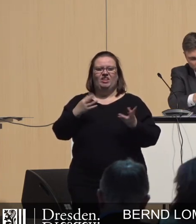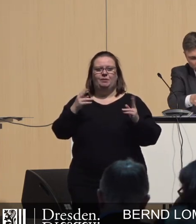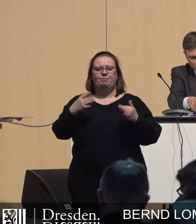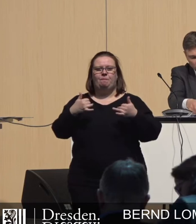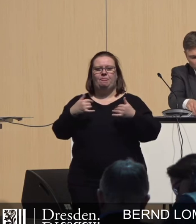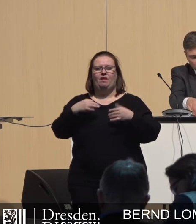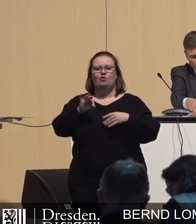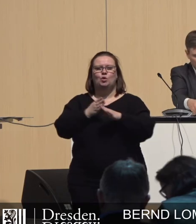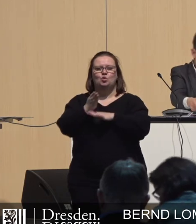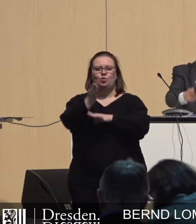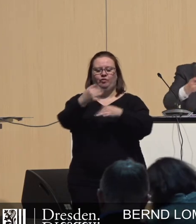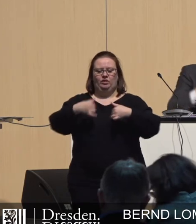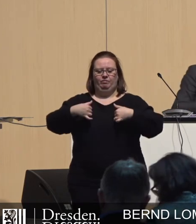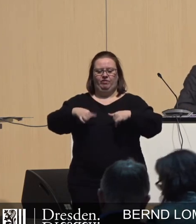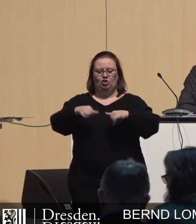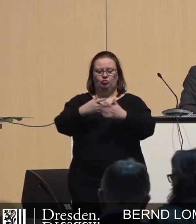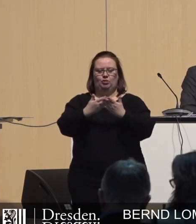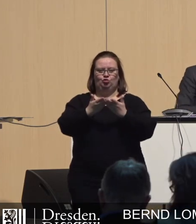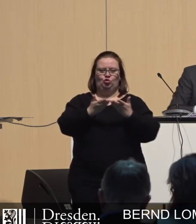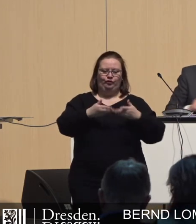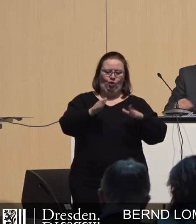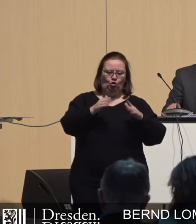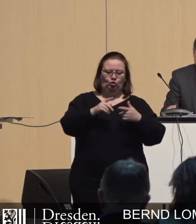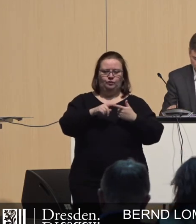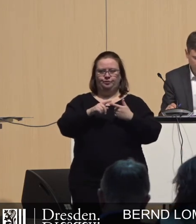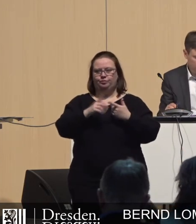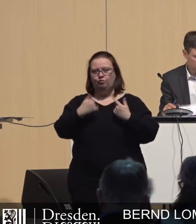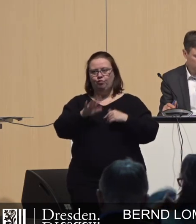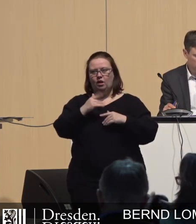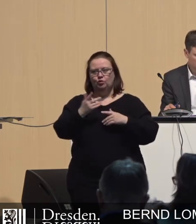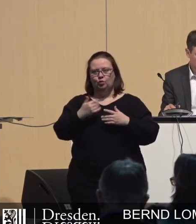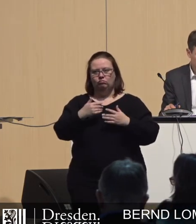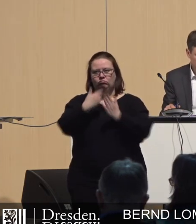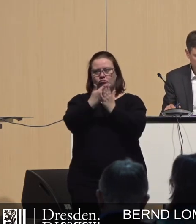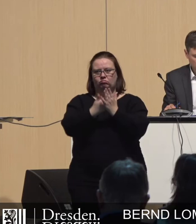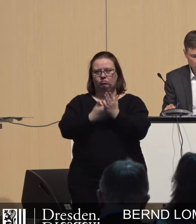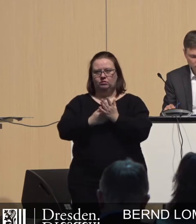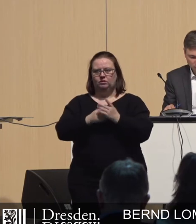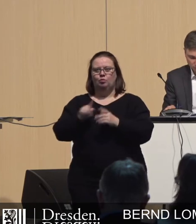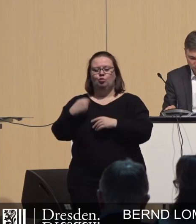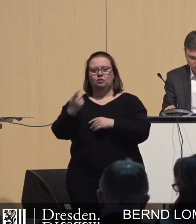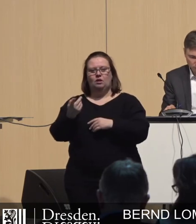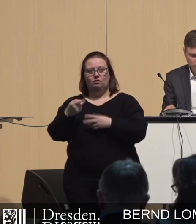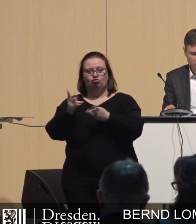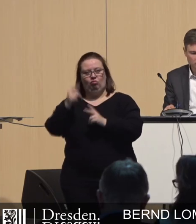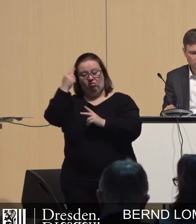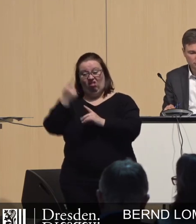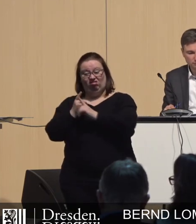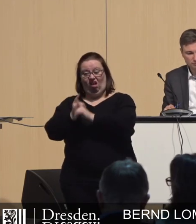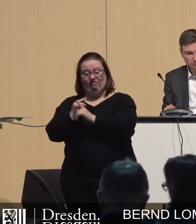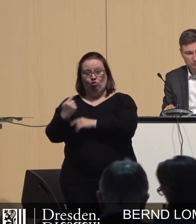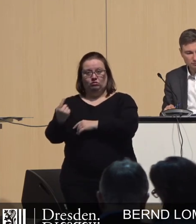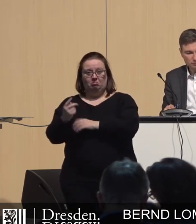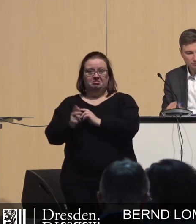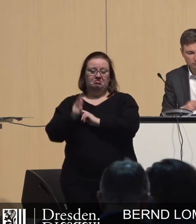Verpflichtungen für die Zukunft durch Fonds, durch irgendwelche Sachen auferlegt, wo dann der nachfolgende Stadtrat